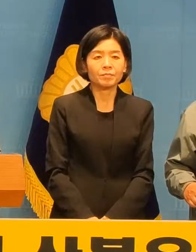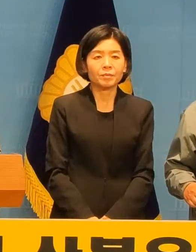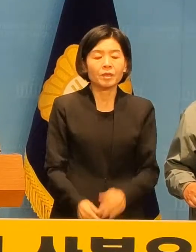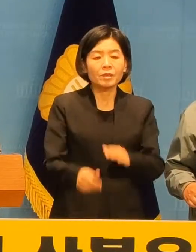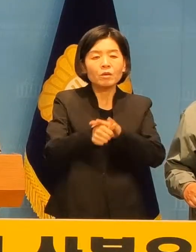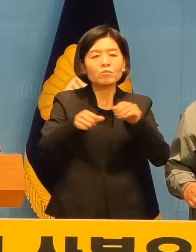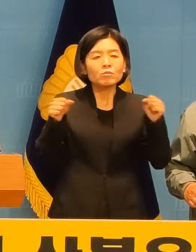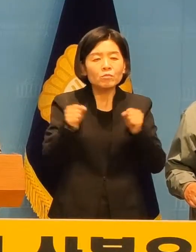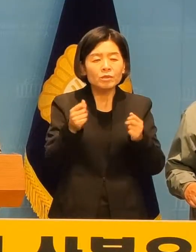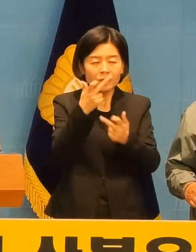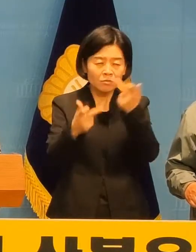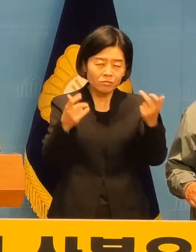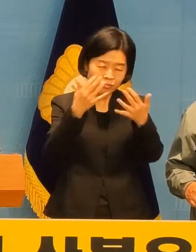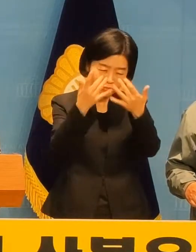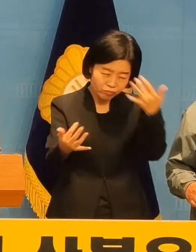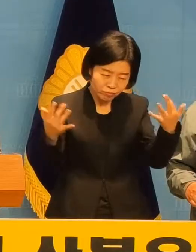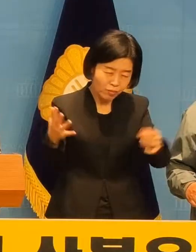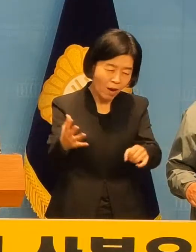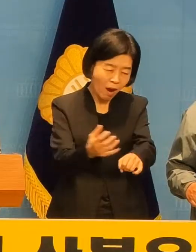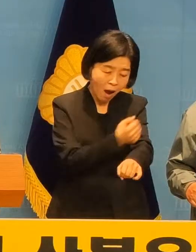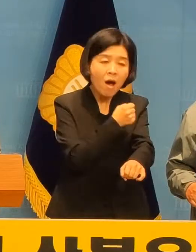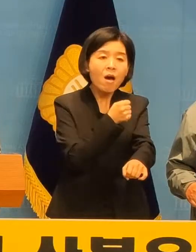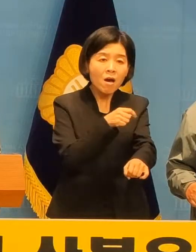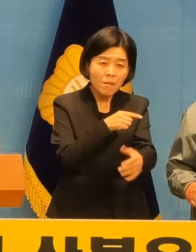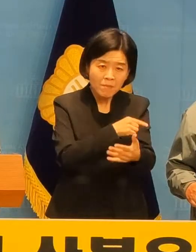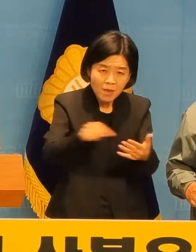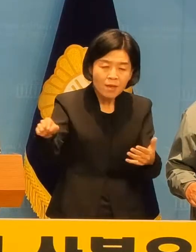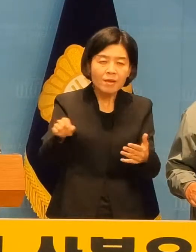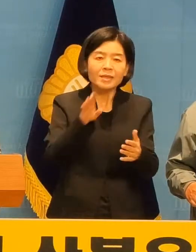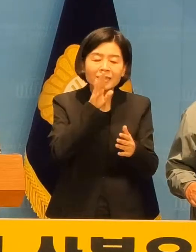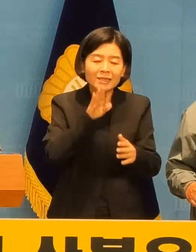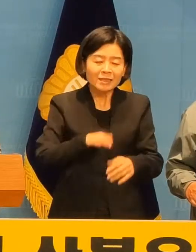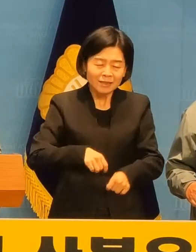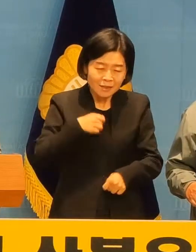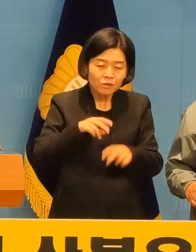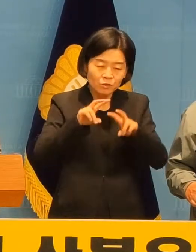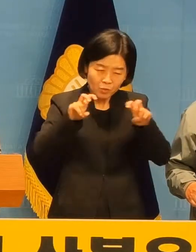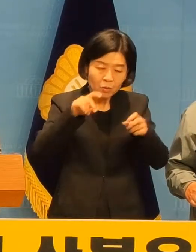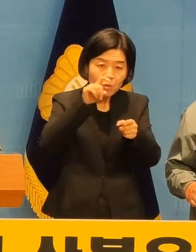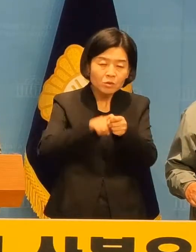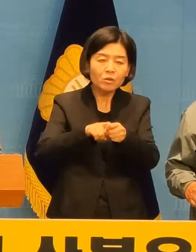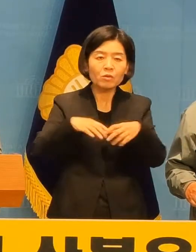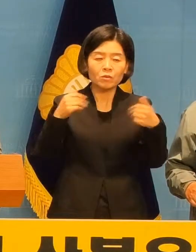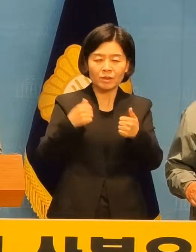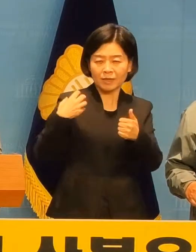경북 초대형 산불 진상규명을 위한 국정조사 촉구 기자회견문입니다.